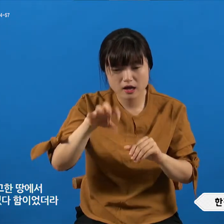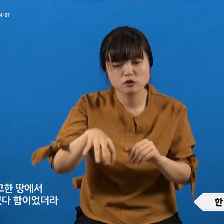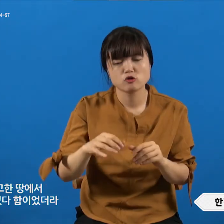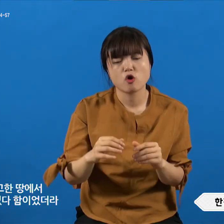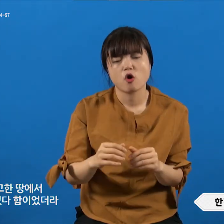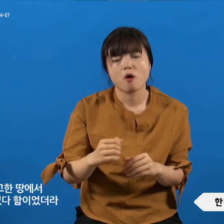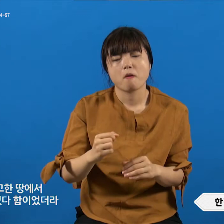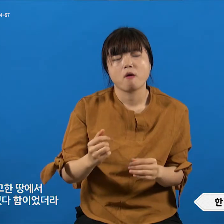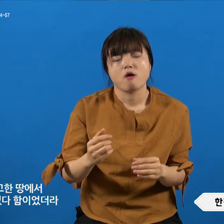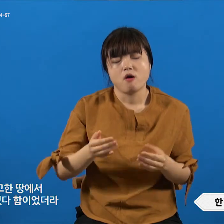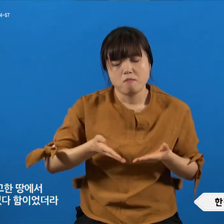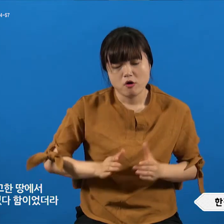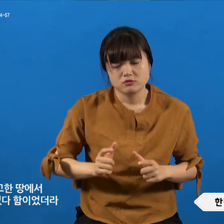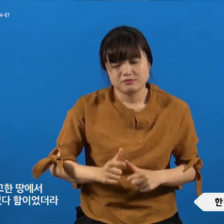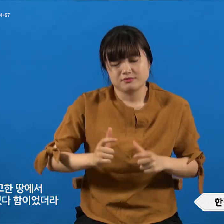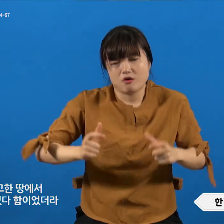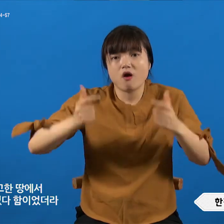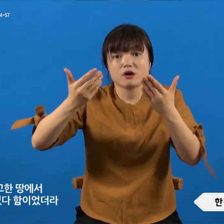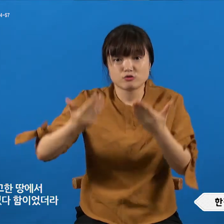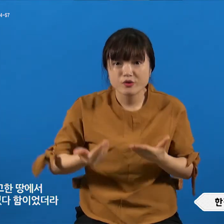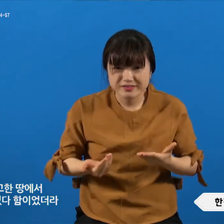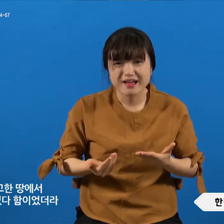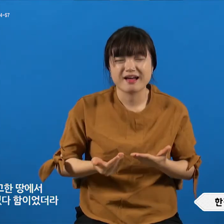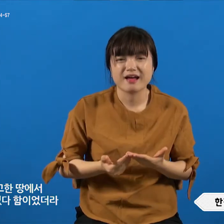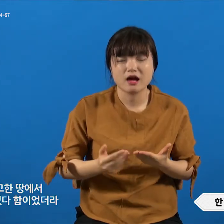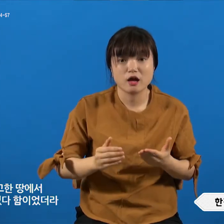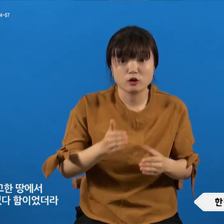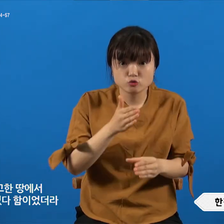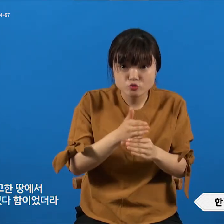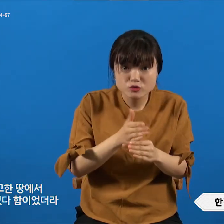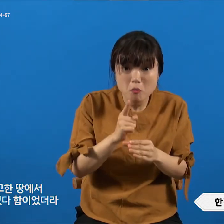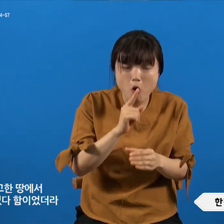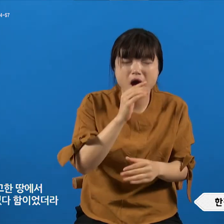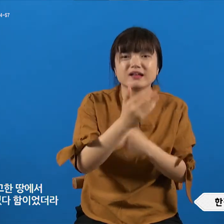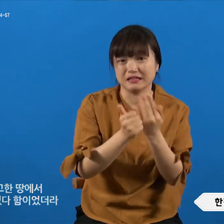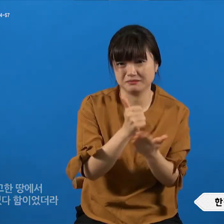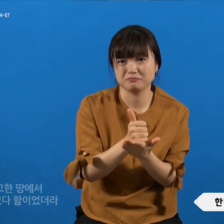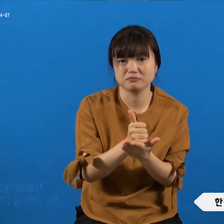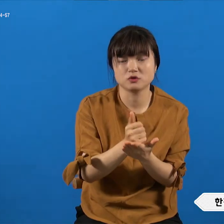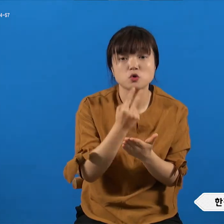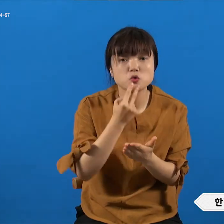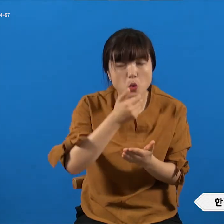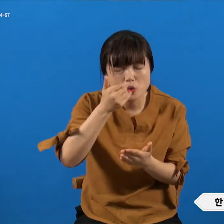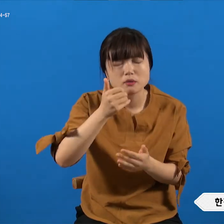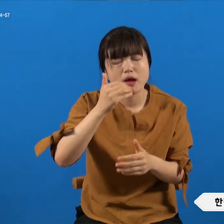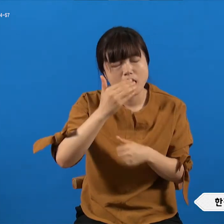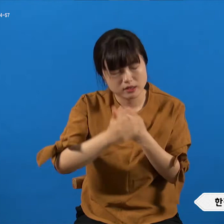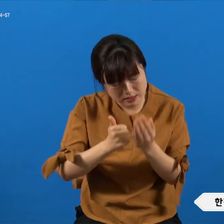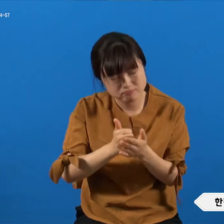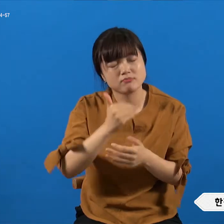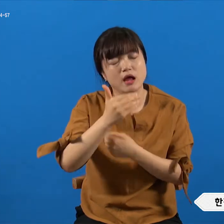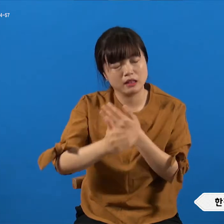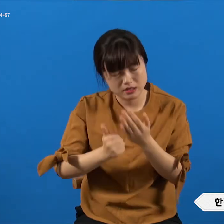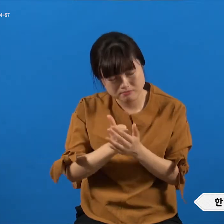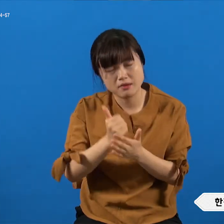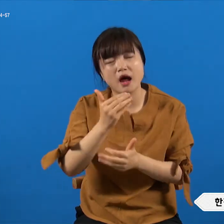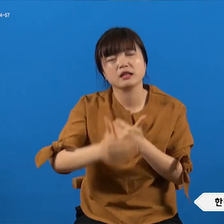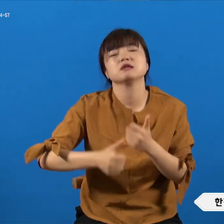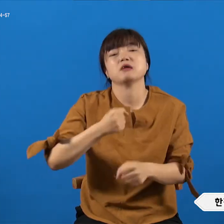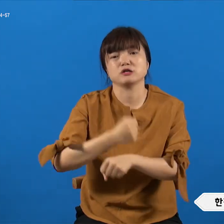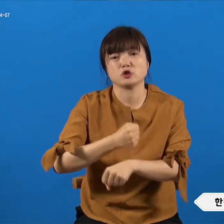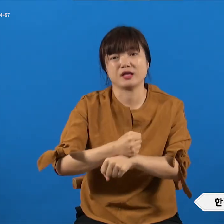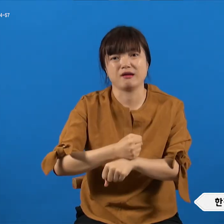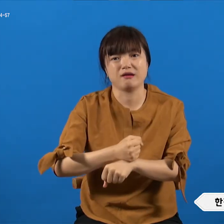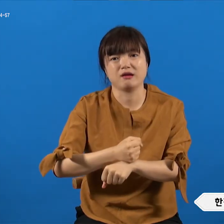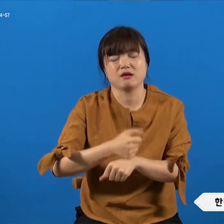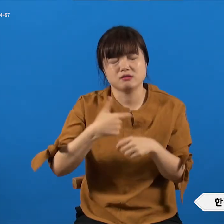하셨다 함이었더라. 여기도 주어가 하나님이죠. 요셉은 늘 하나님이 하셨다. 하나님이